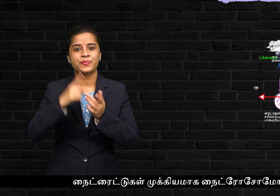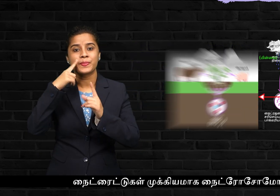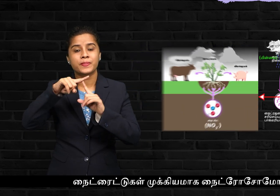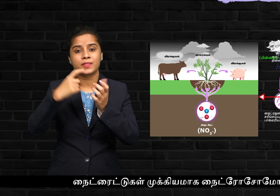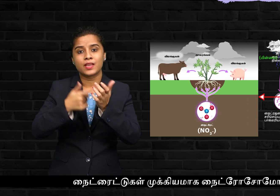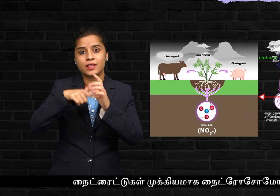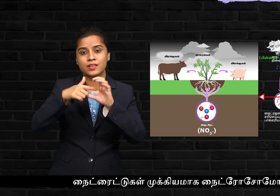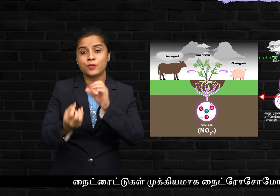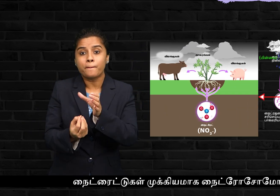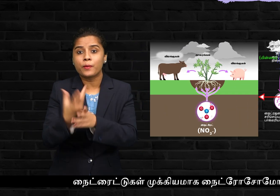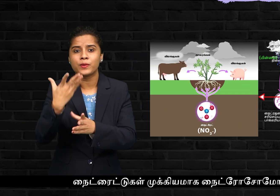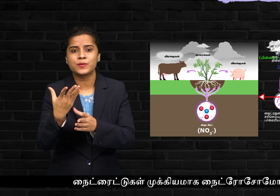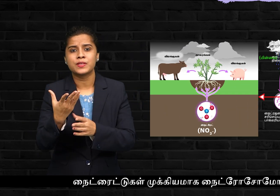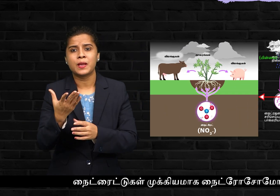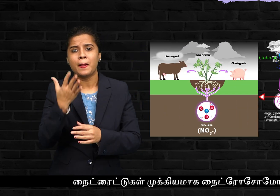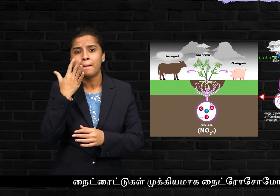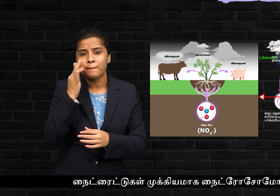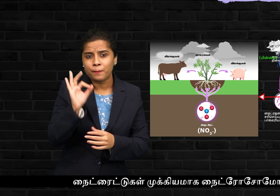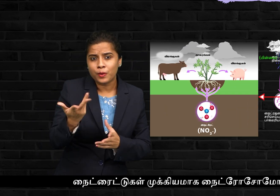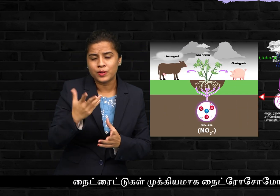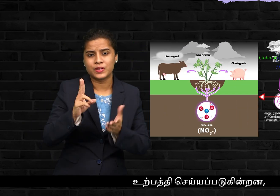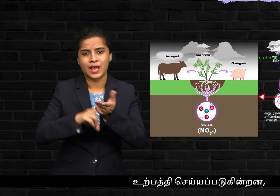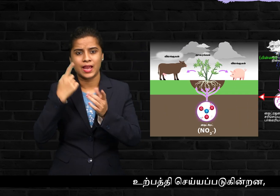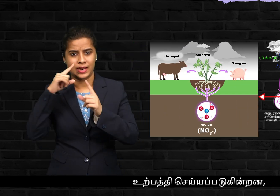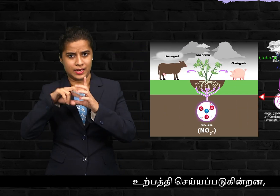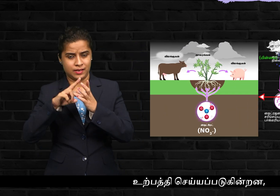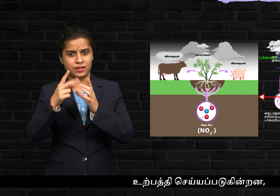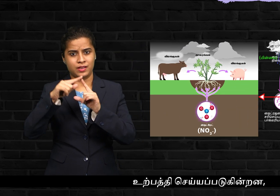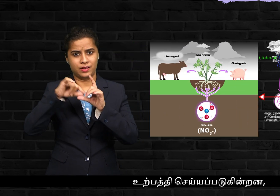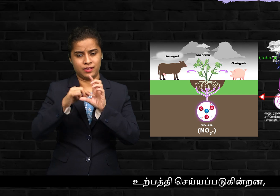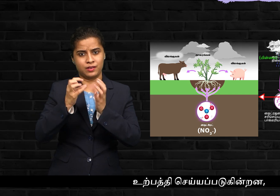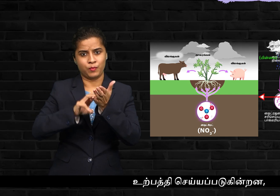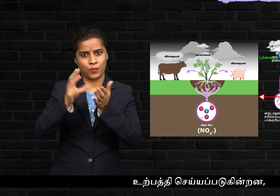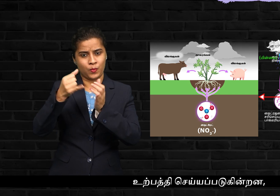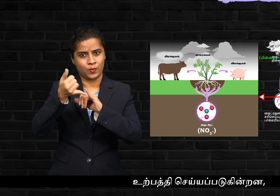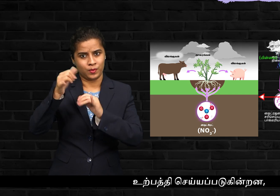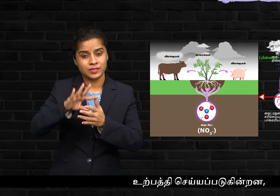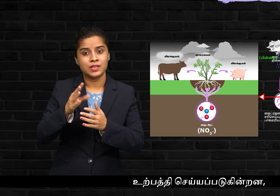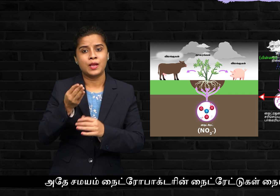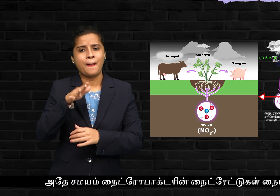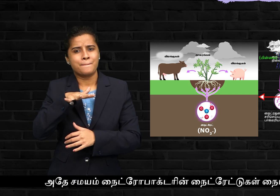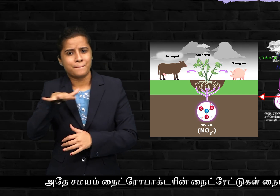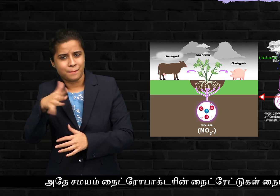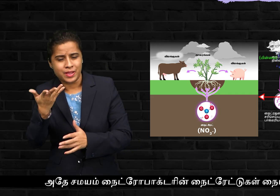நைட்ரேட்டுகள் முக்கியமாக நைட்ரோசோமோனஸ் உற்பத்தி செய்யப்படுகின்றன. அதே சமயம்